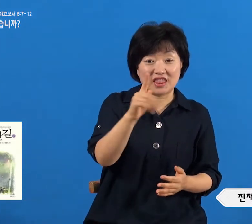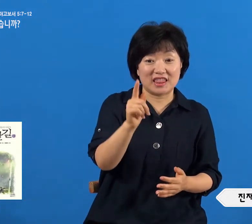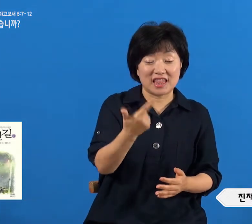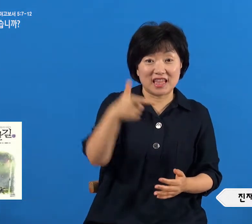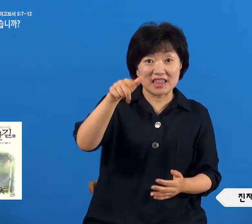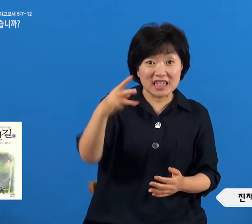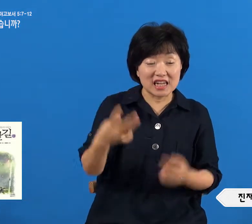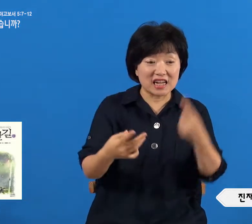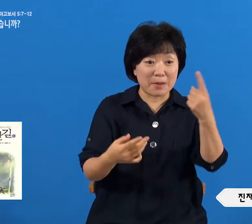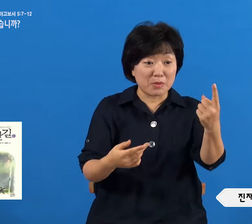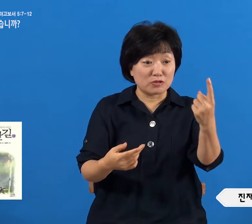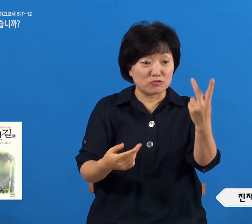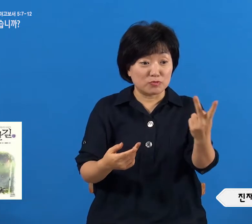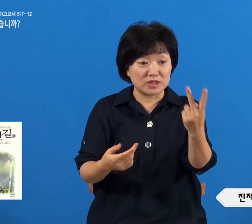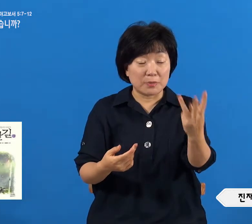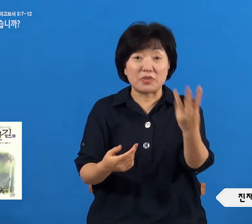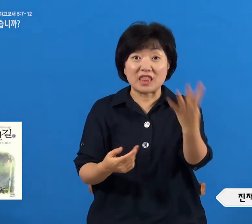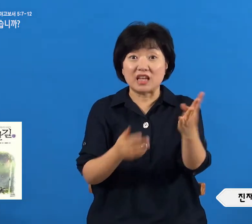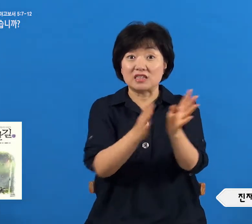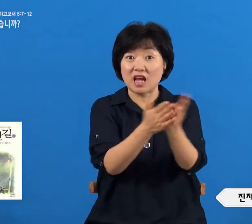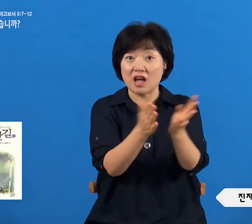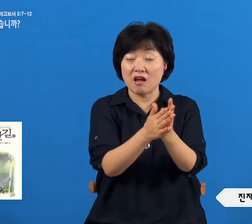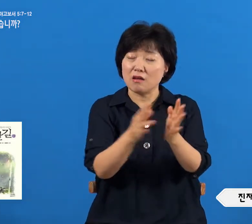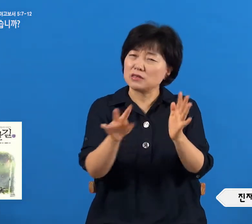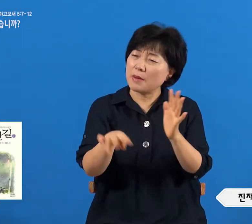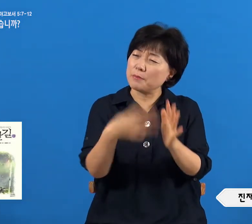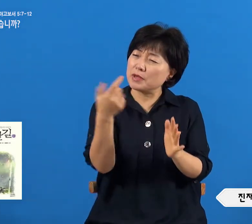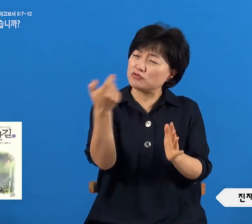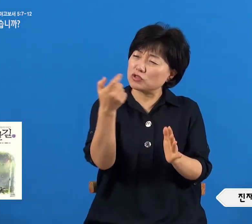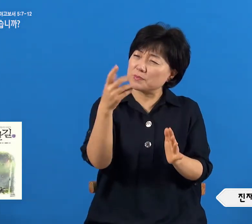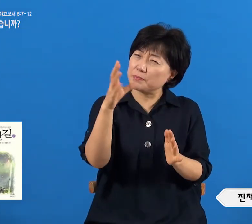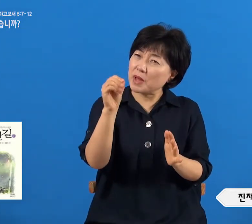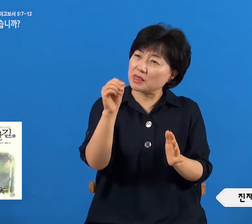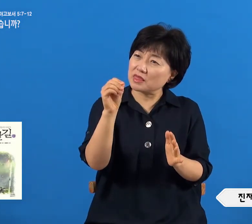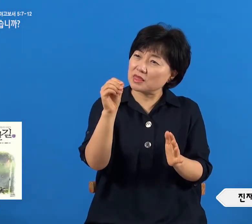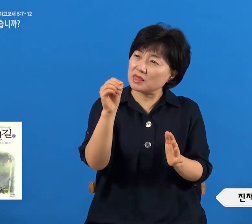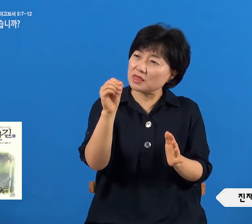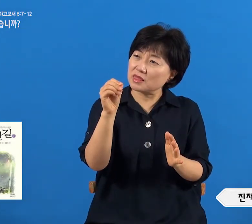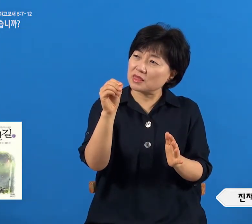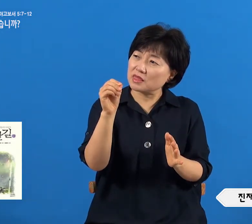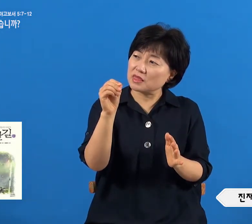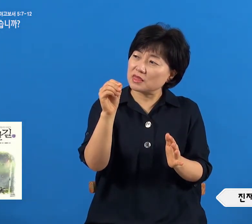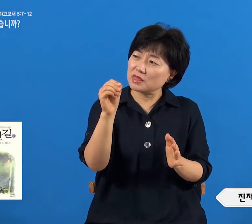4권까지 나오면서 지금 약 한 360만 권,